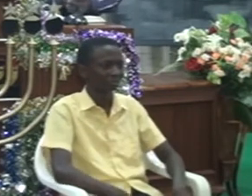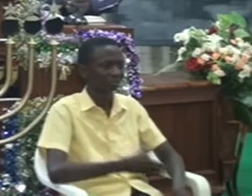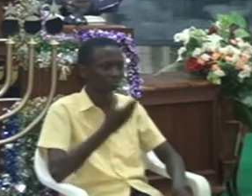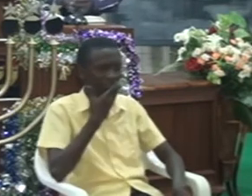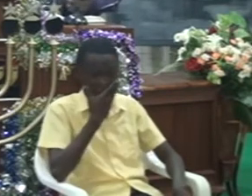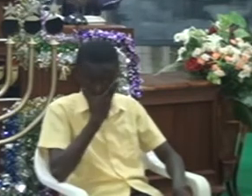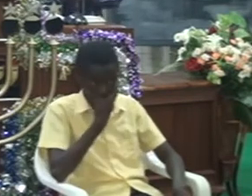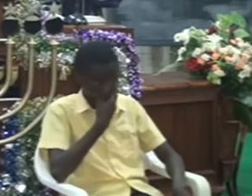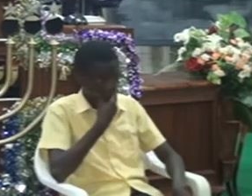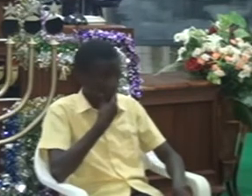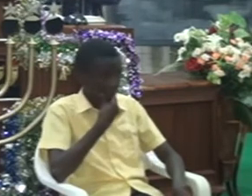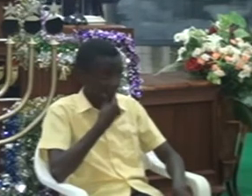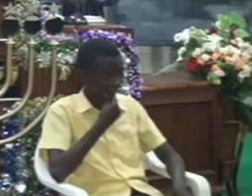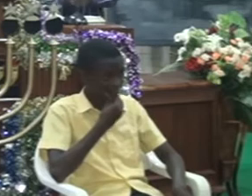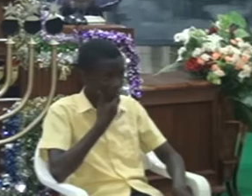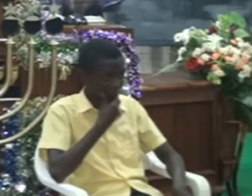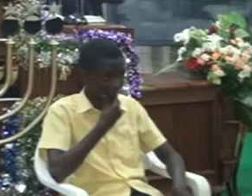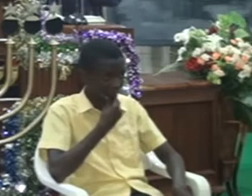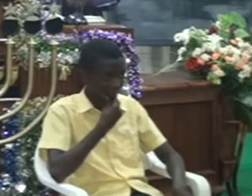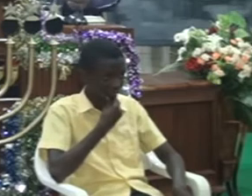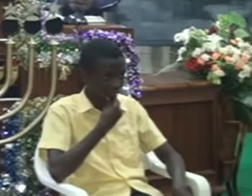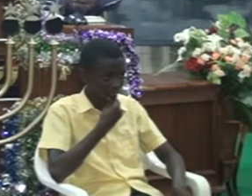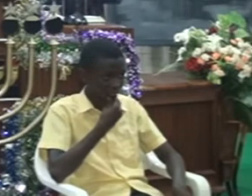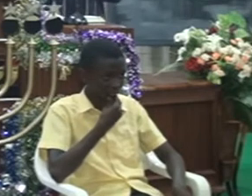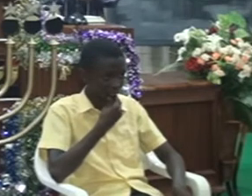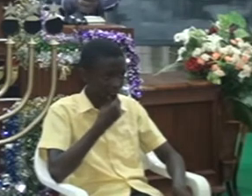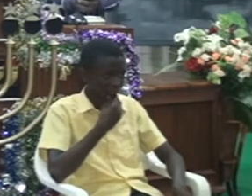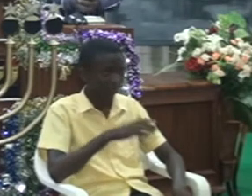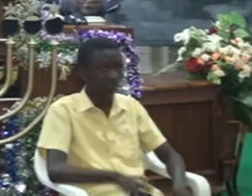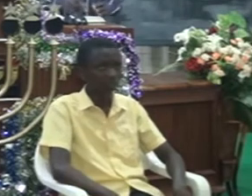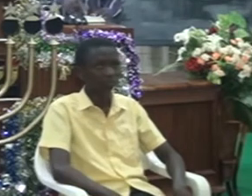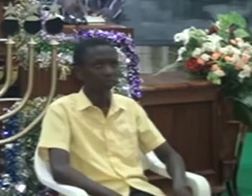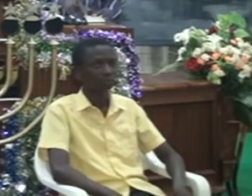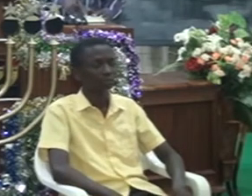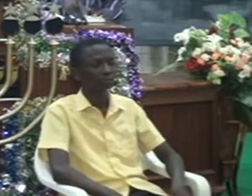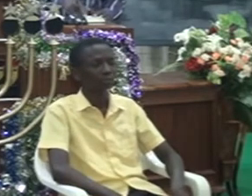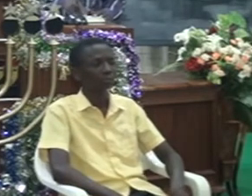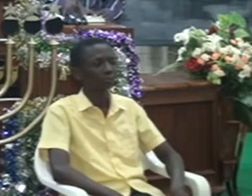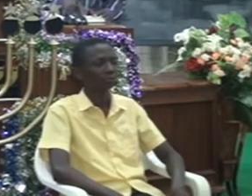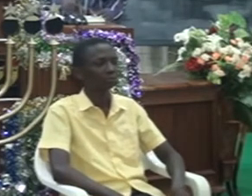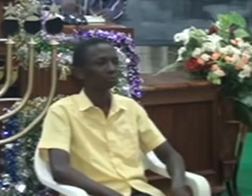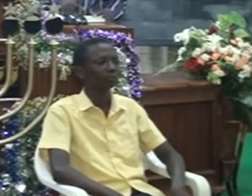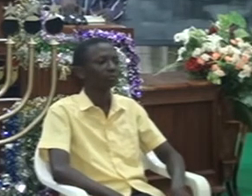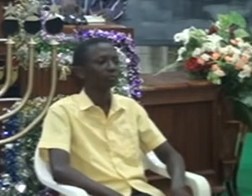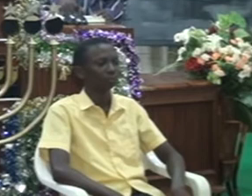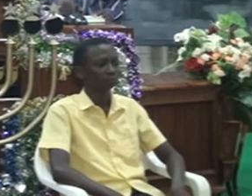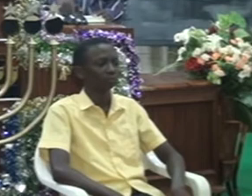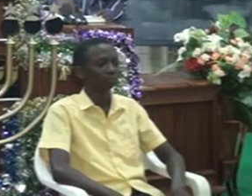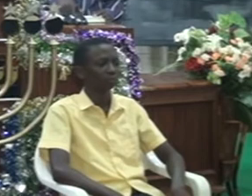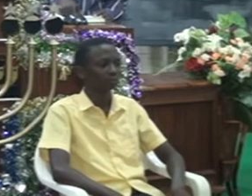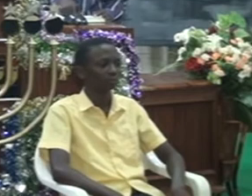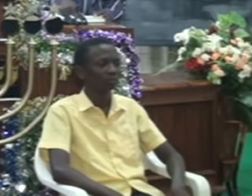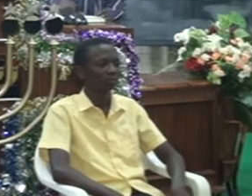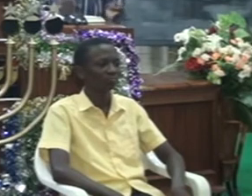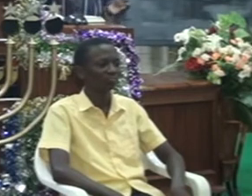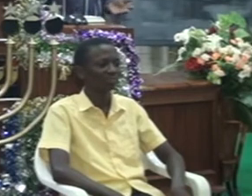watarudi na watafika Sayuni kwa kuimba. Na furaha ya milele itakuwa juu ya vichwa